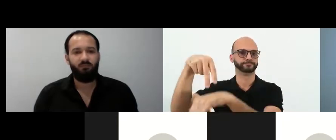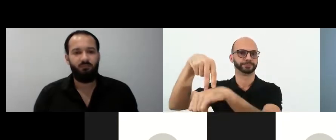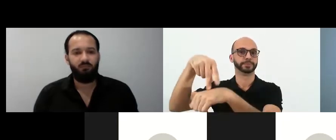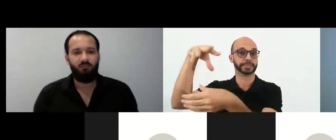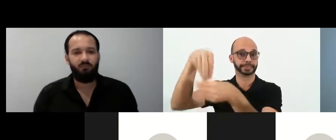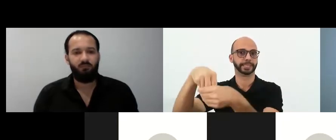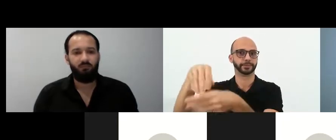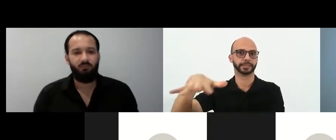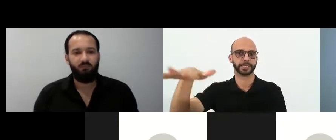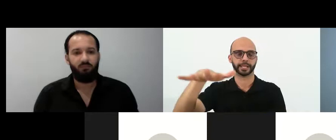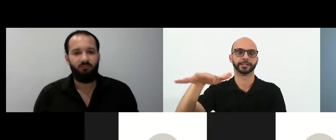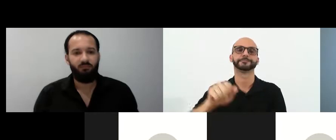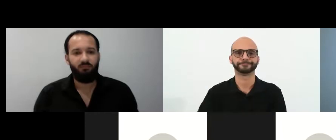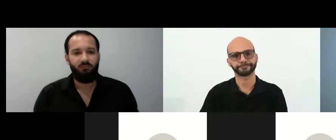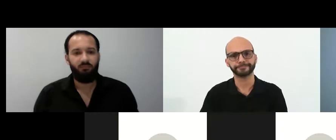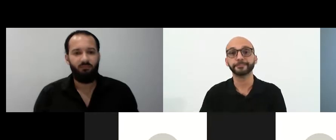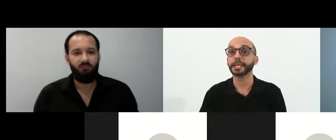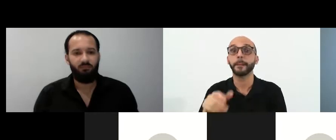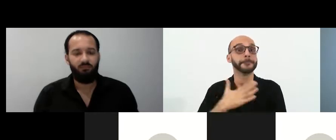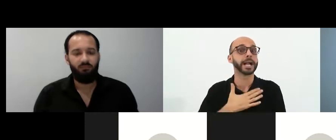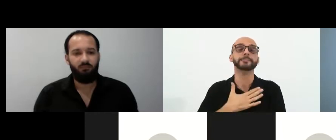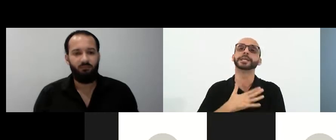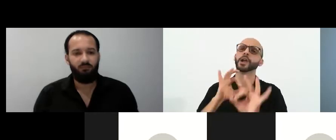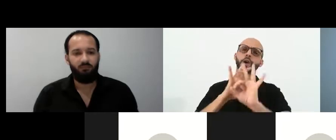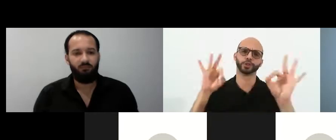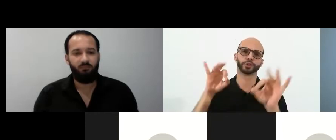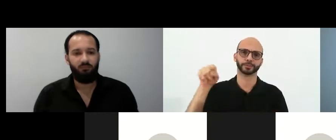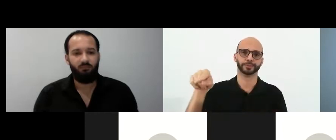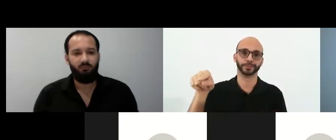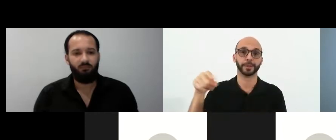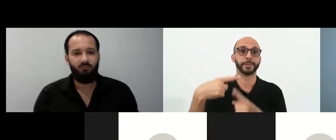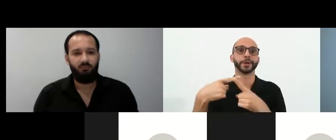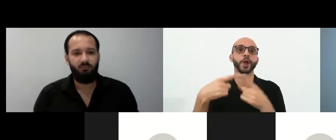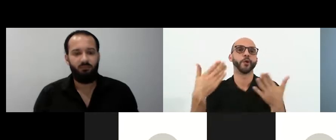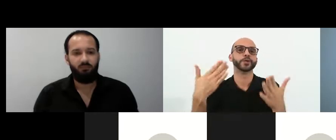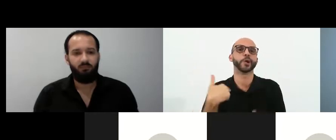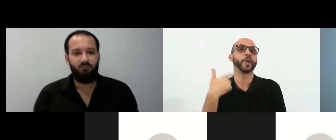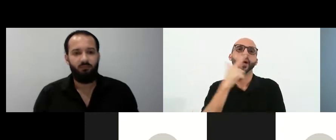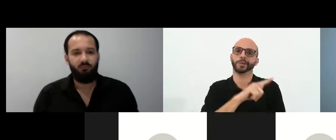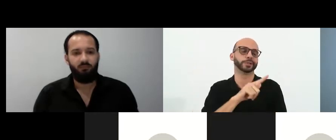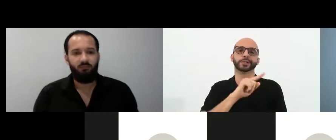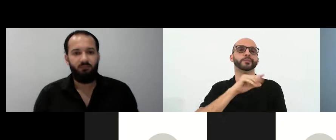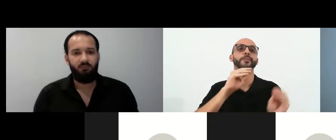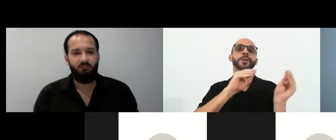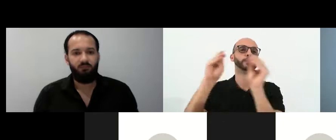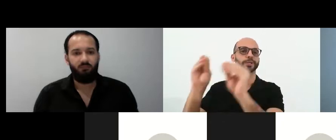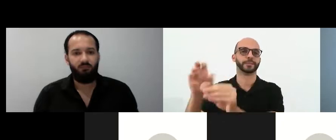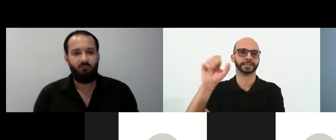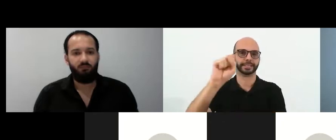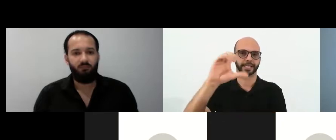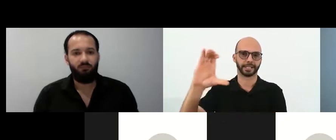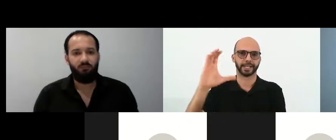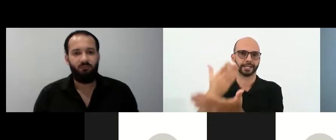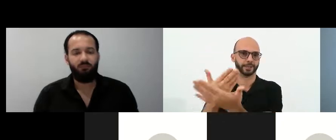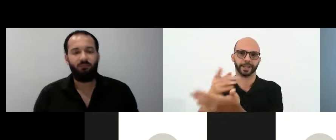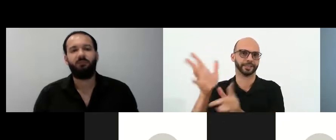professor, tem um monitor, que ele está ali junto conosco. Para mim é ótimo ter a presença dele, porque